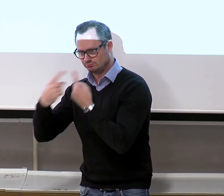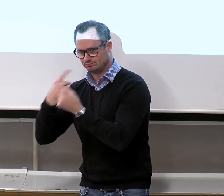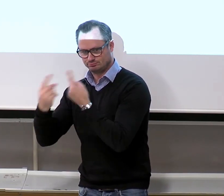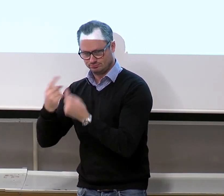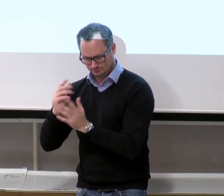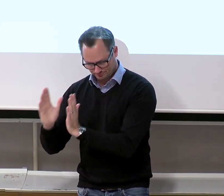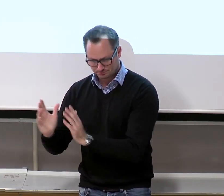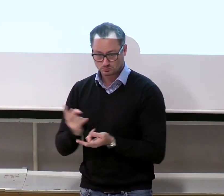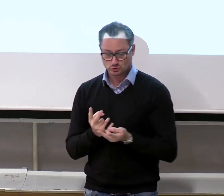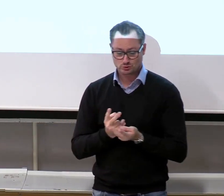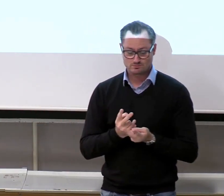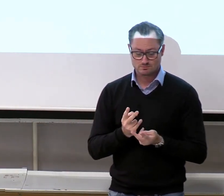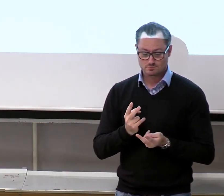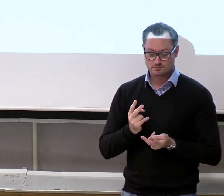än de